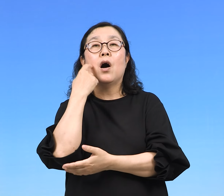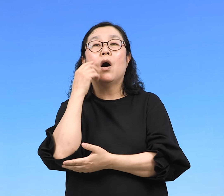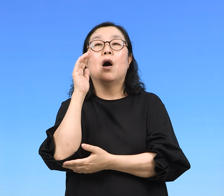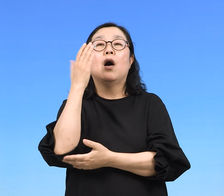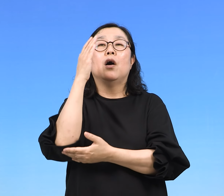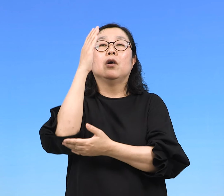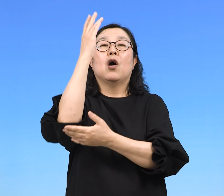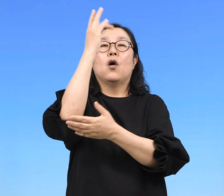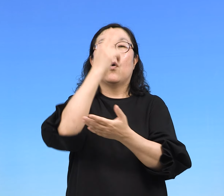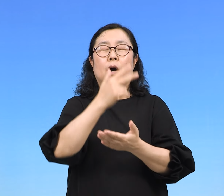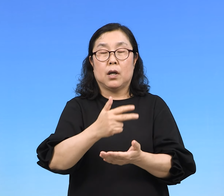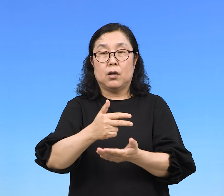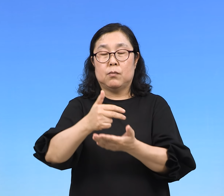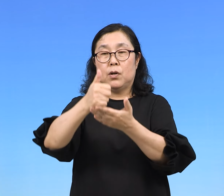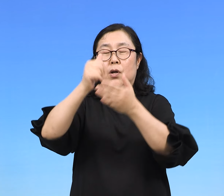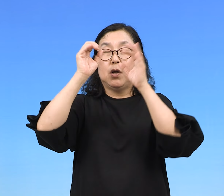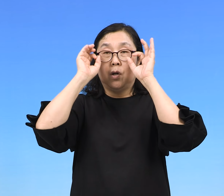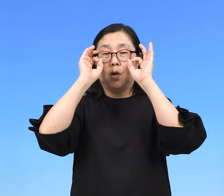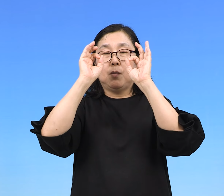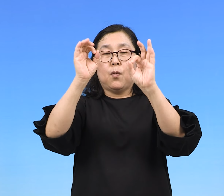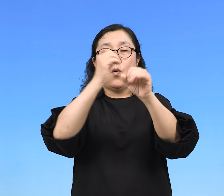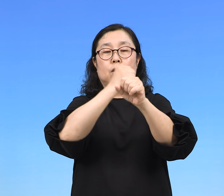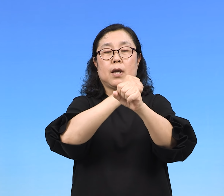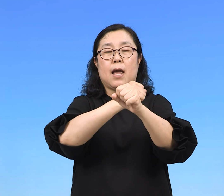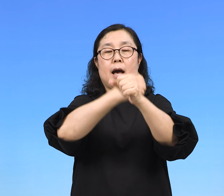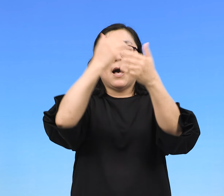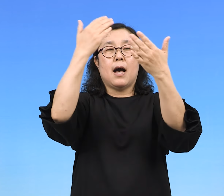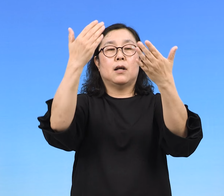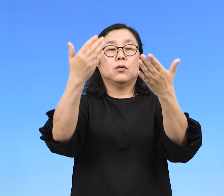영광의 주님을 보게 하소서.